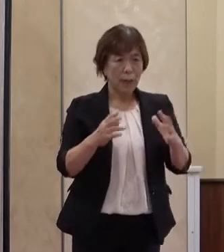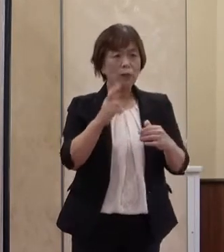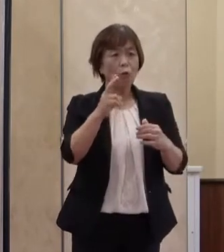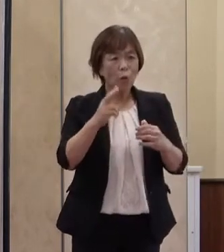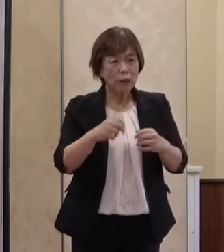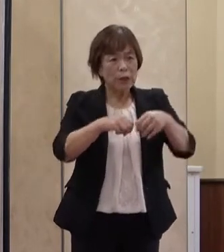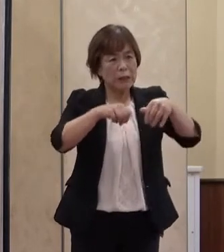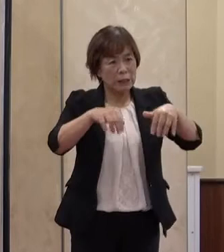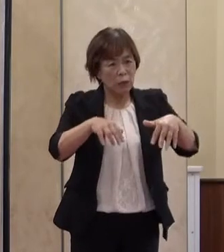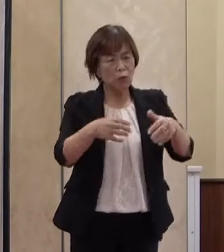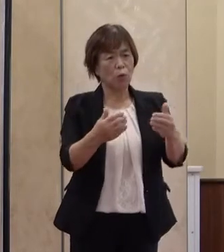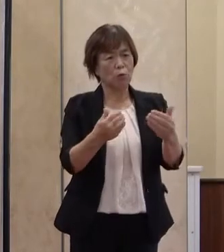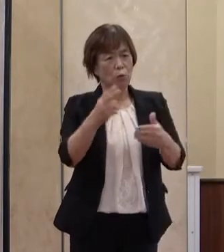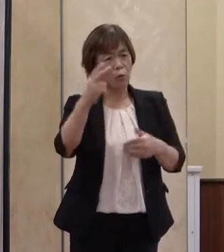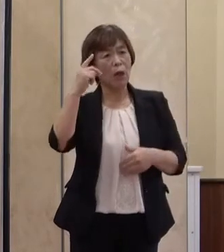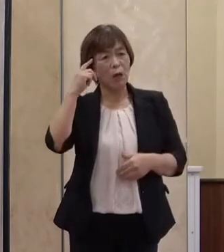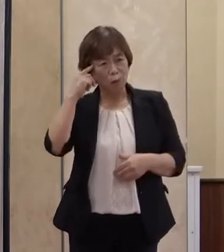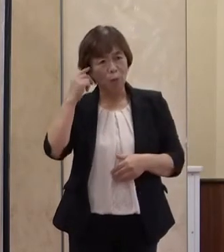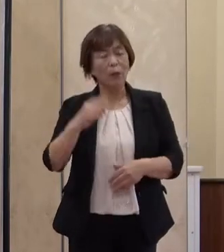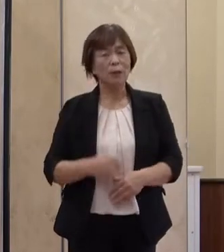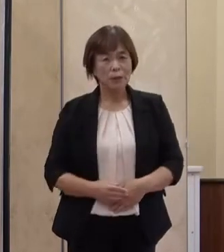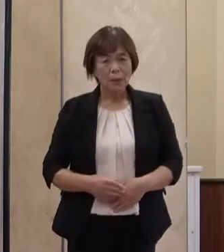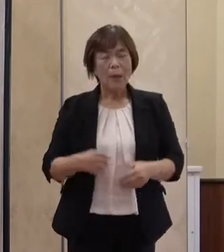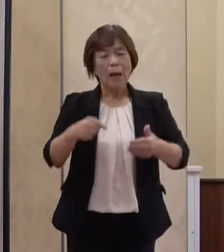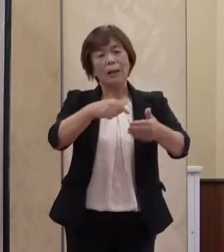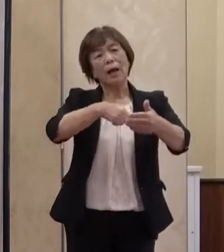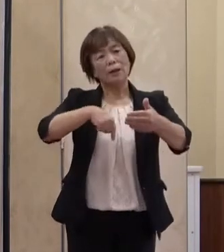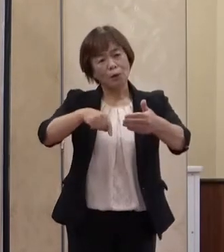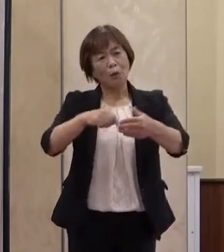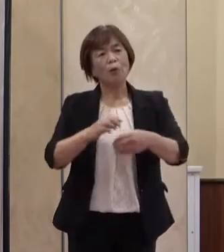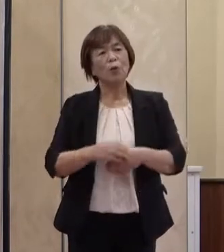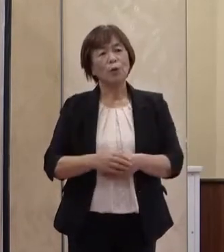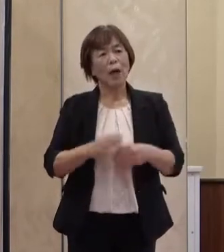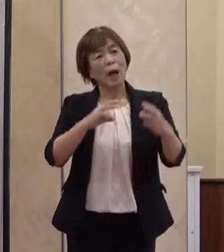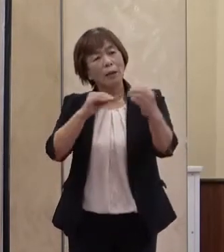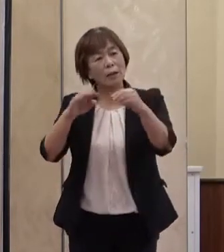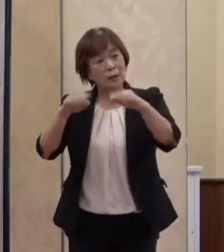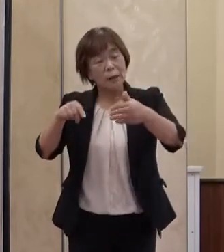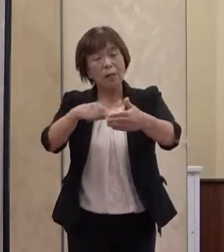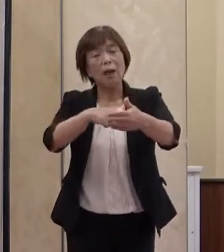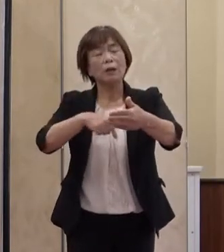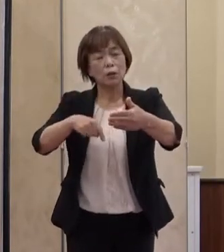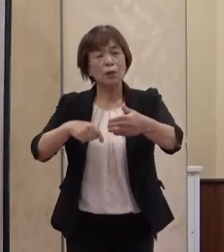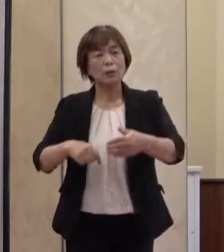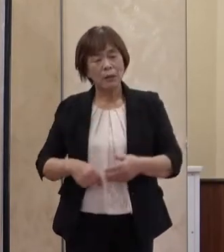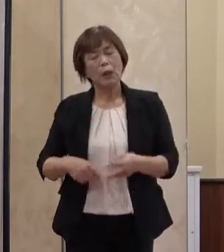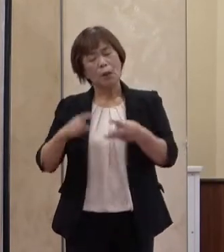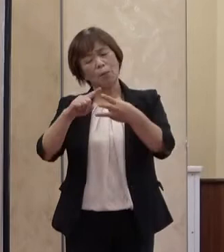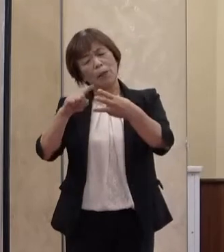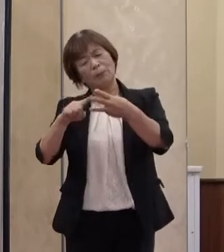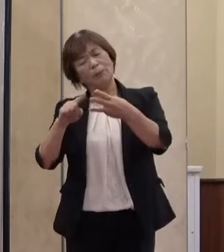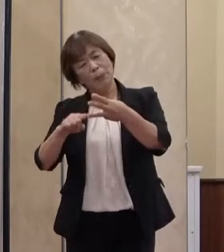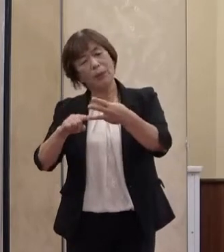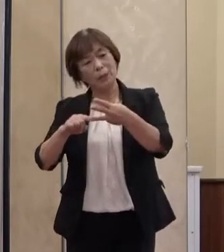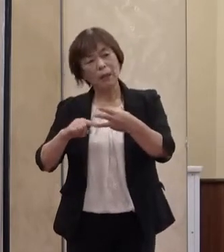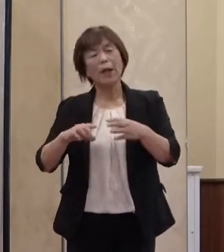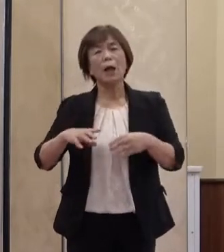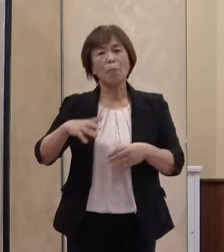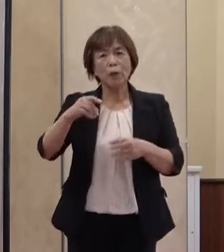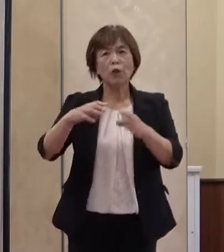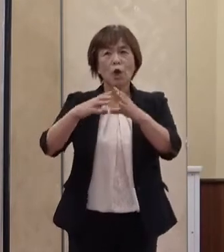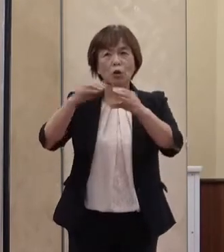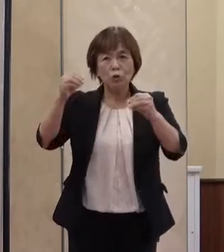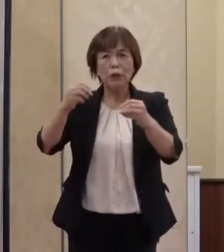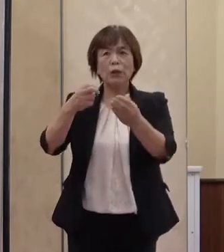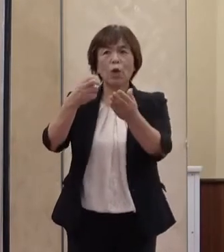まあそう思います。で話した内容としたら、だからその 3点ぐらいですね。まず国のこの税制と